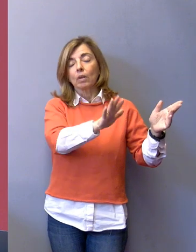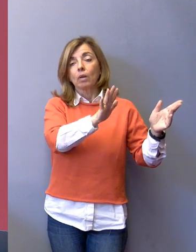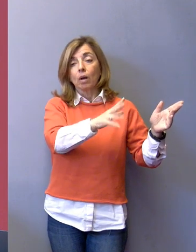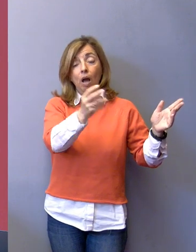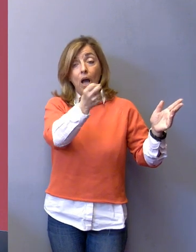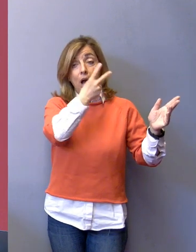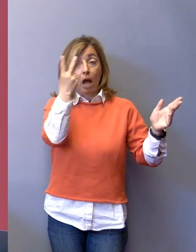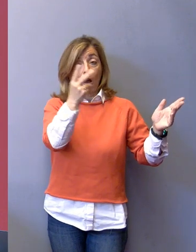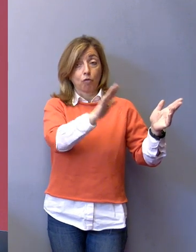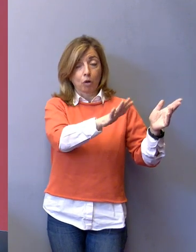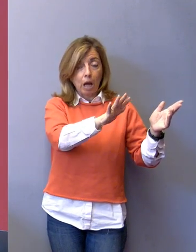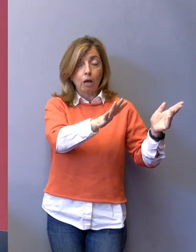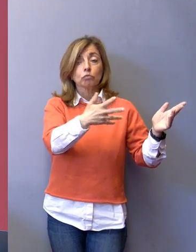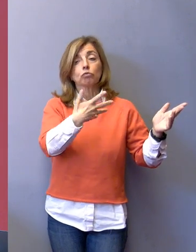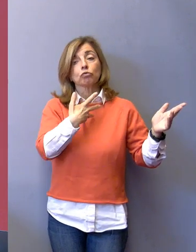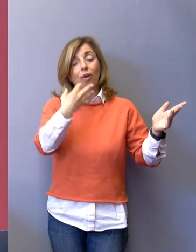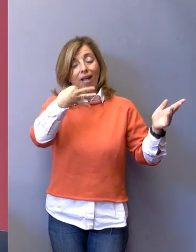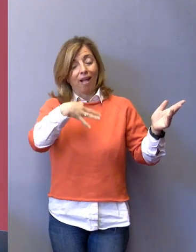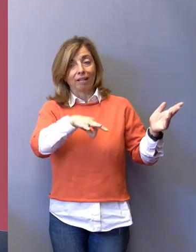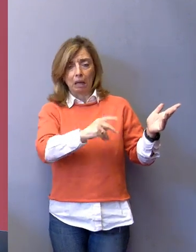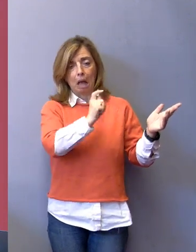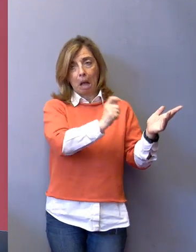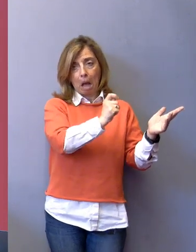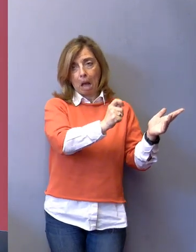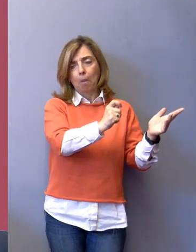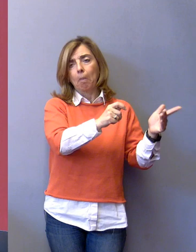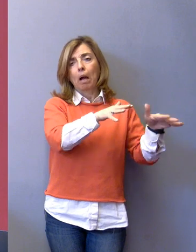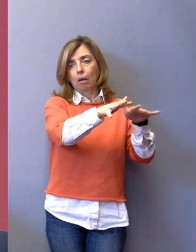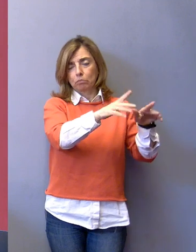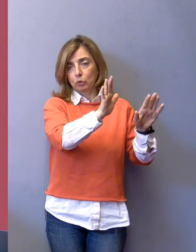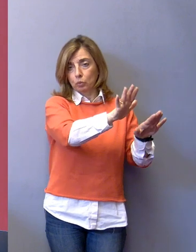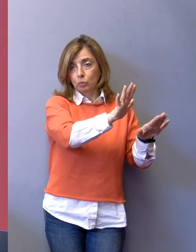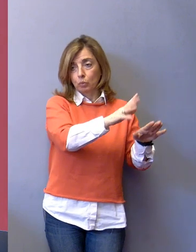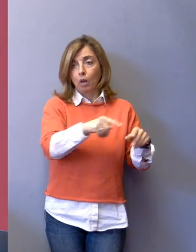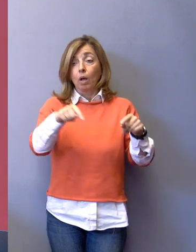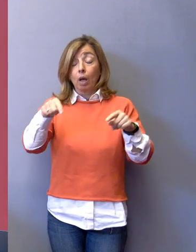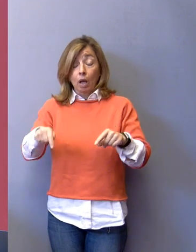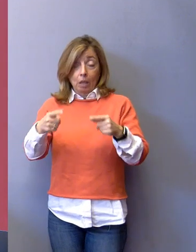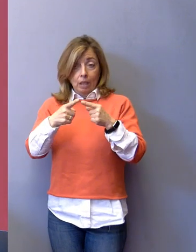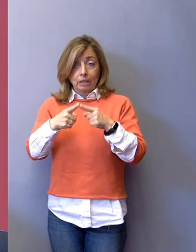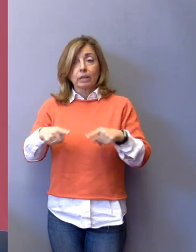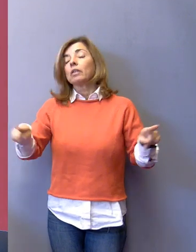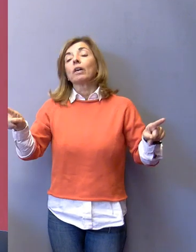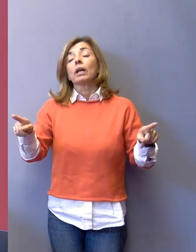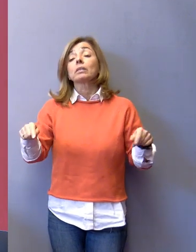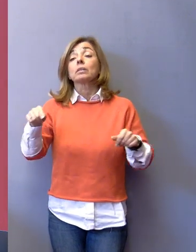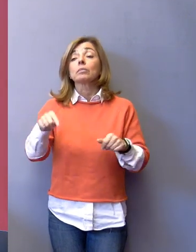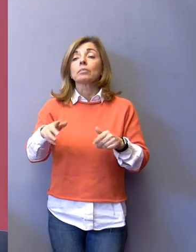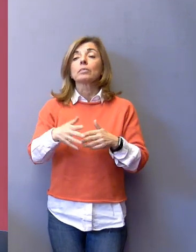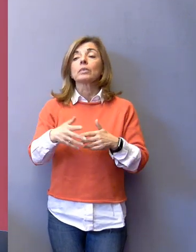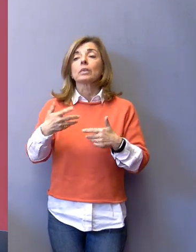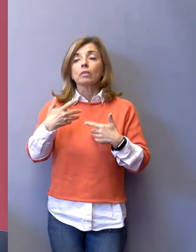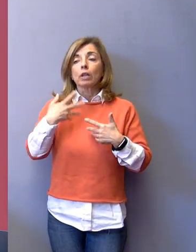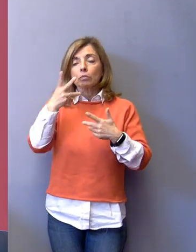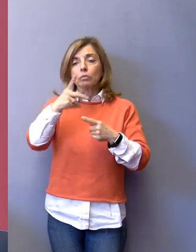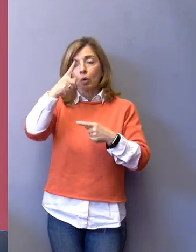quindi francamente questo lo dico non per scaricare la responsabilità sugli uffici ma per evidenziare i grandi rispetto e la